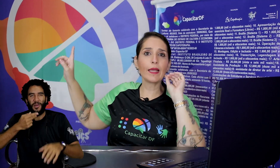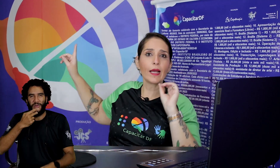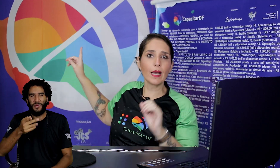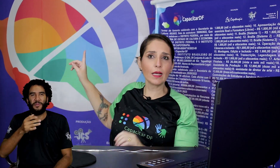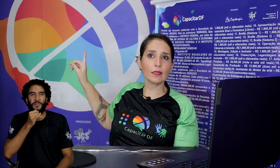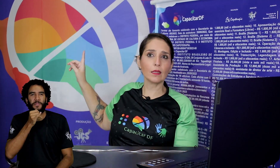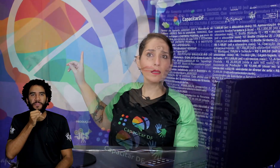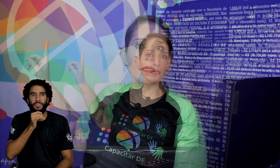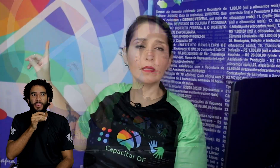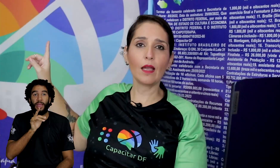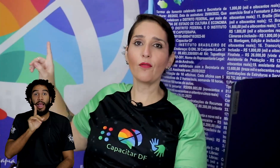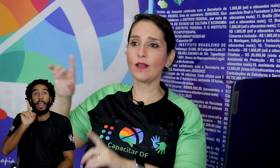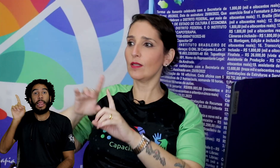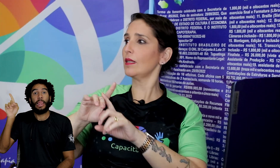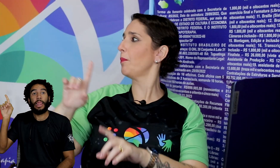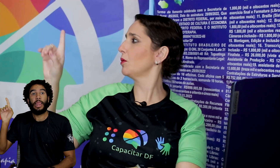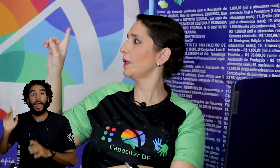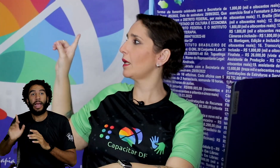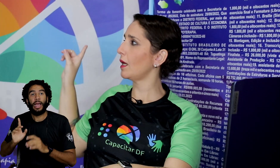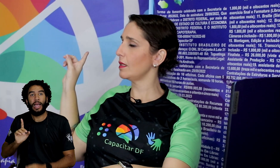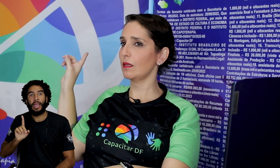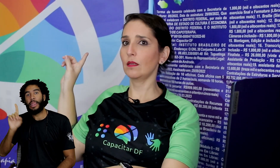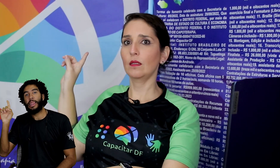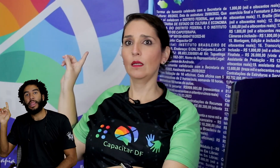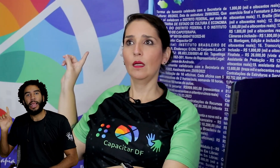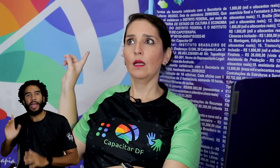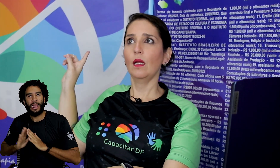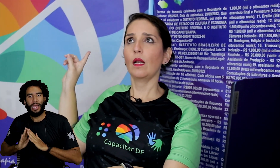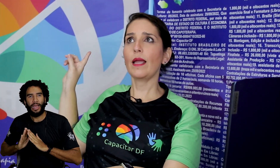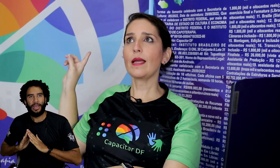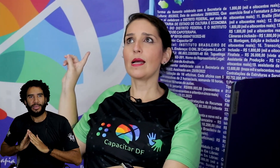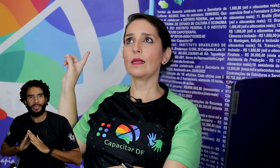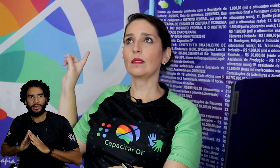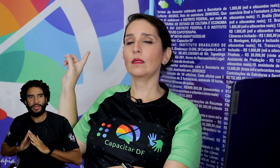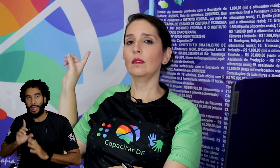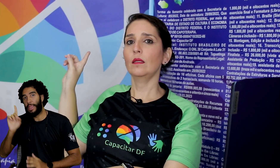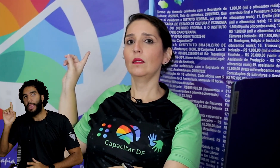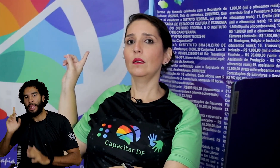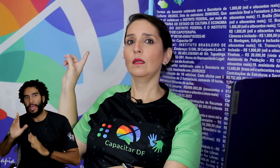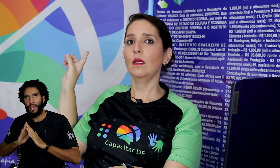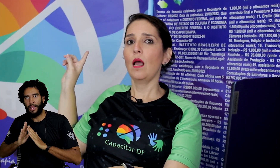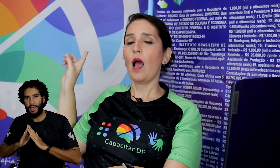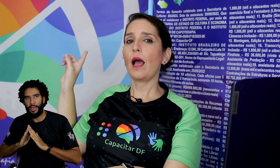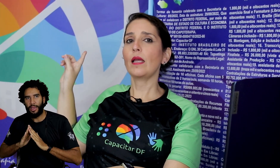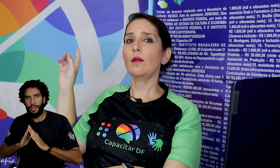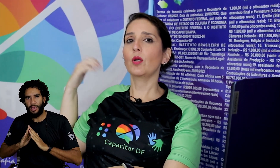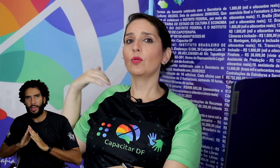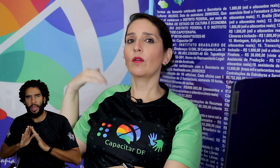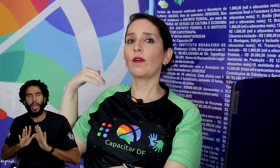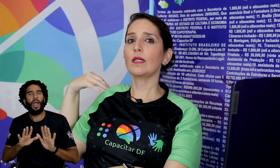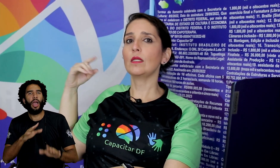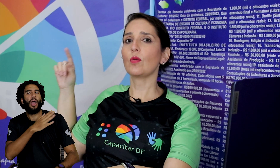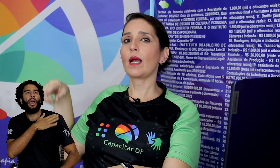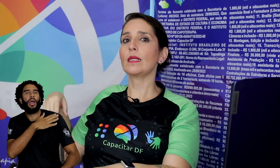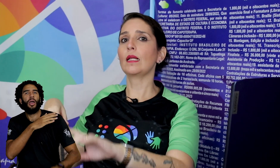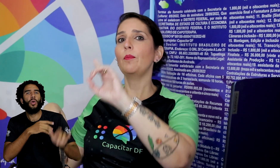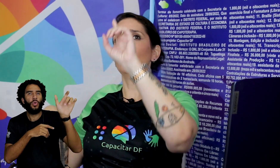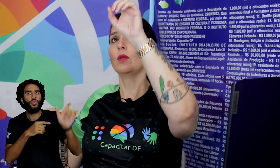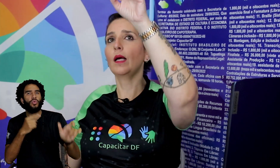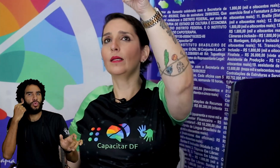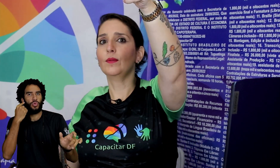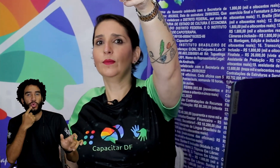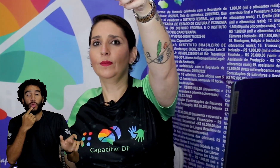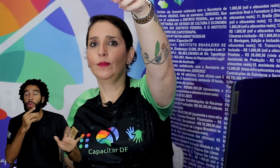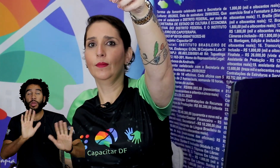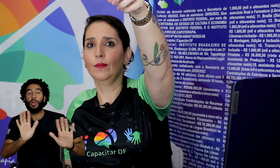porque lá em casa, e aí eu faço assim, aponto para trás. Lá em casa. Aí ele me cutuca e fala assim, sua casa é lá pro